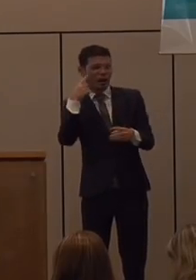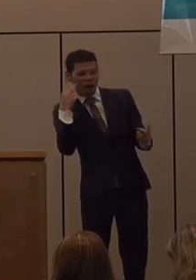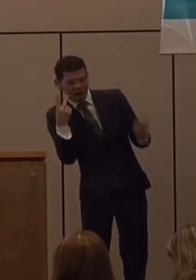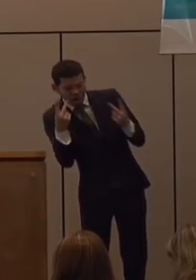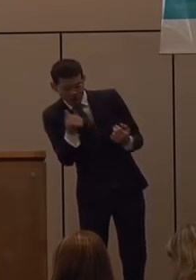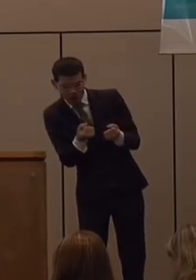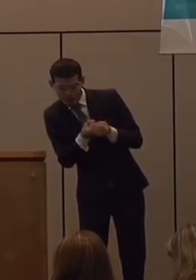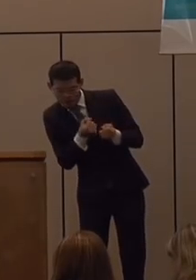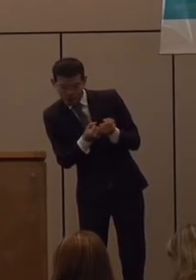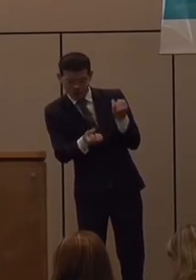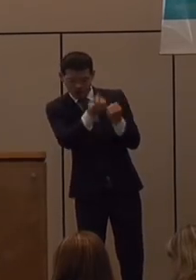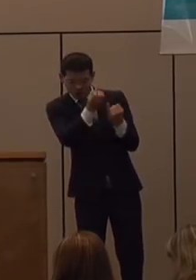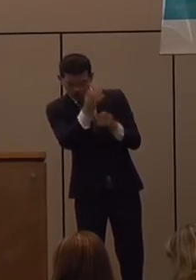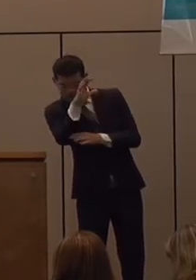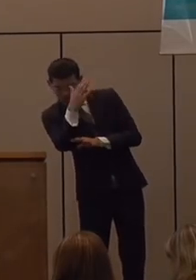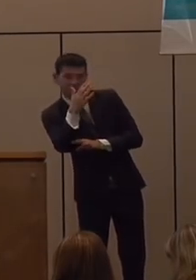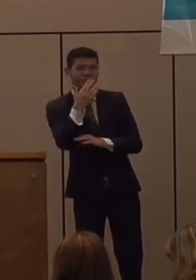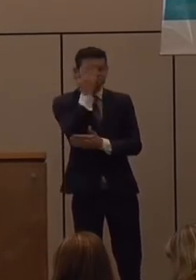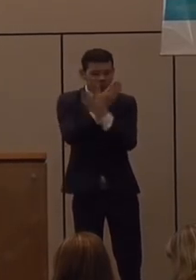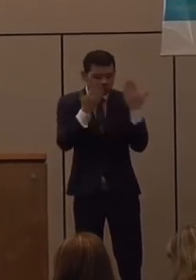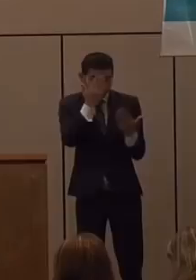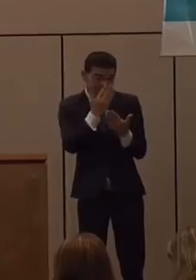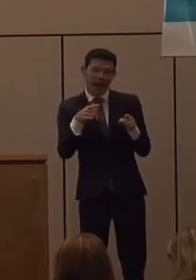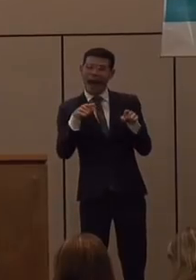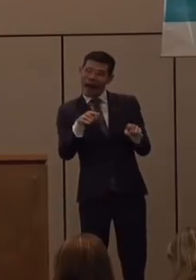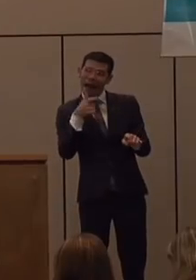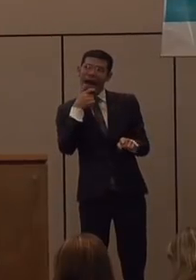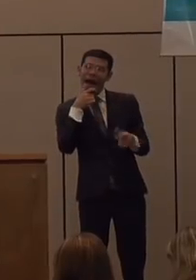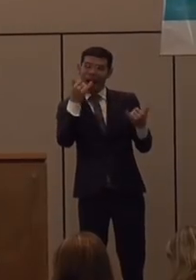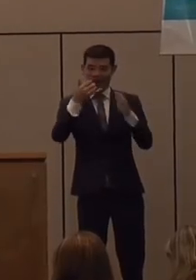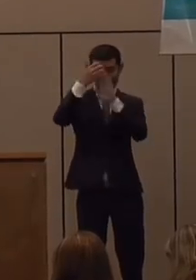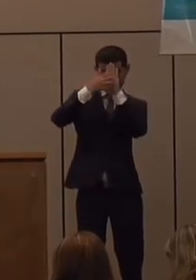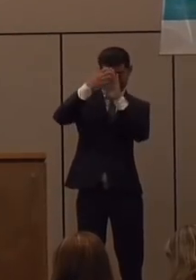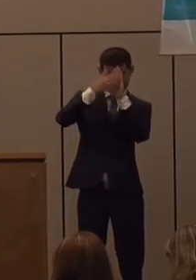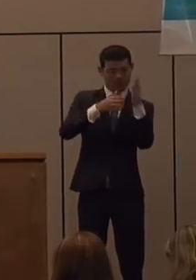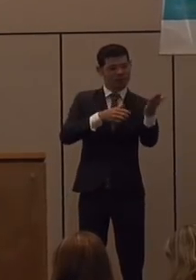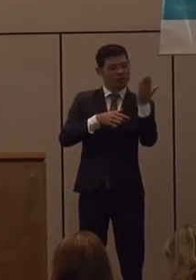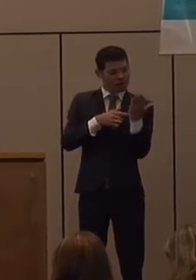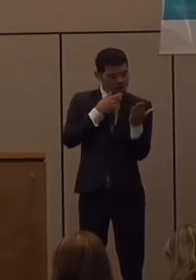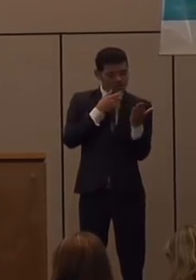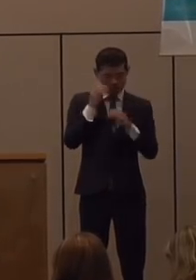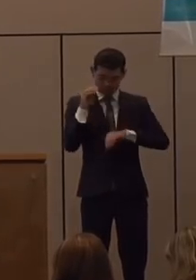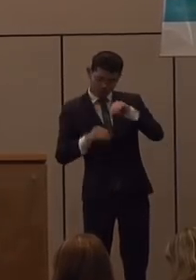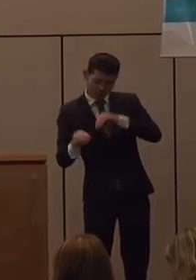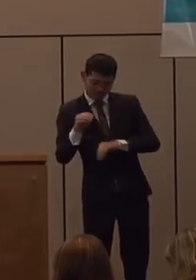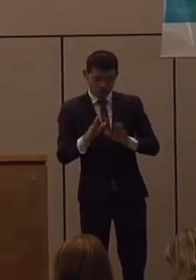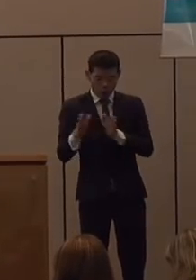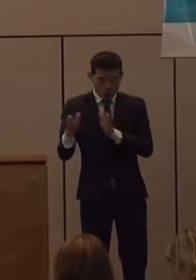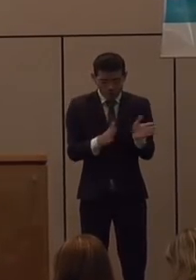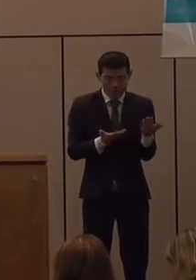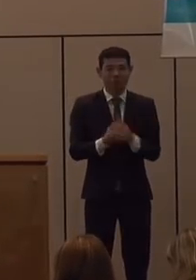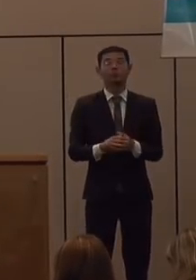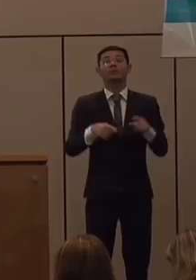y ahí estamos diseñando una nueva ruta de acuerdo con ese diagnóstico también se ha trabajado en la facilitación del